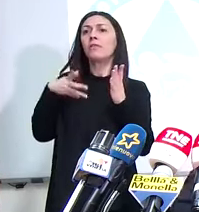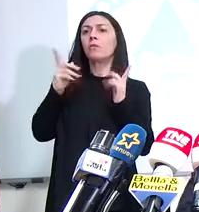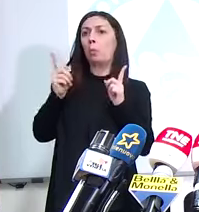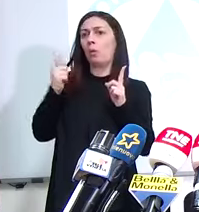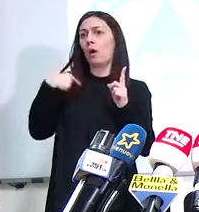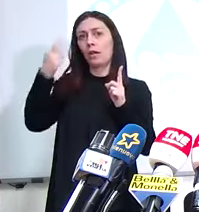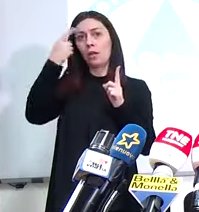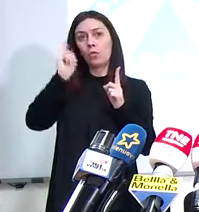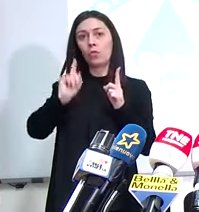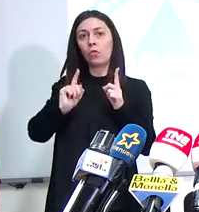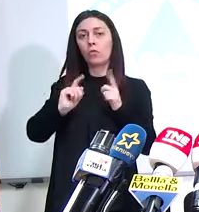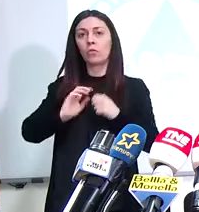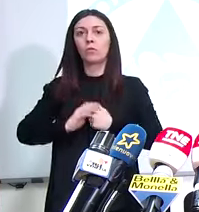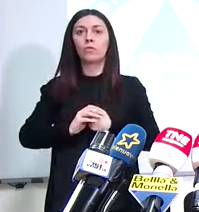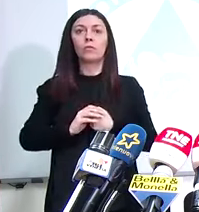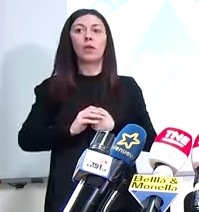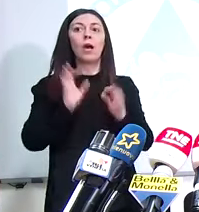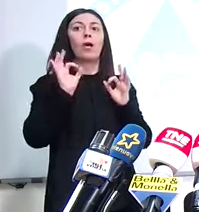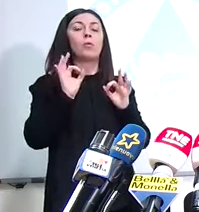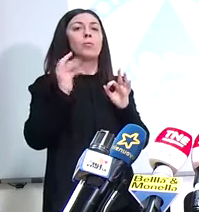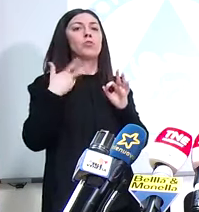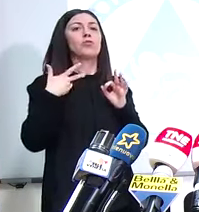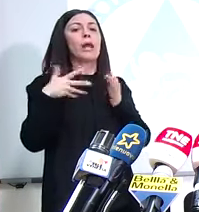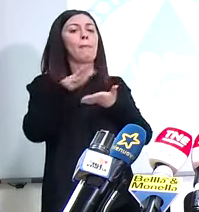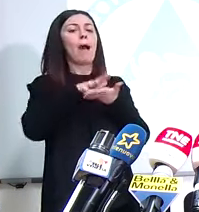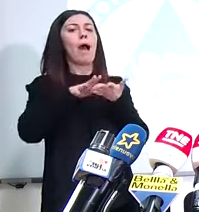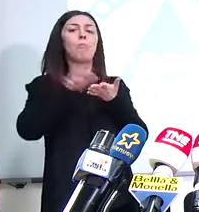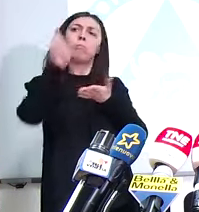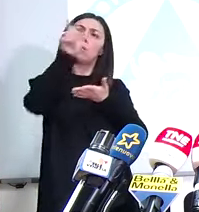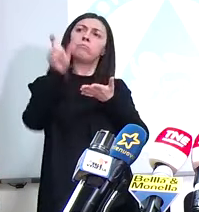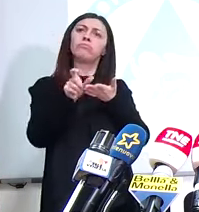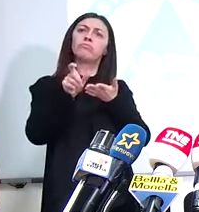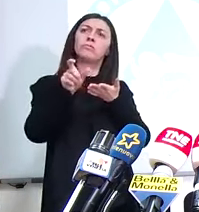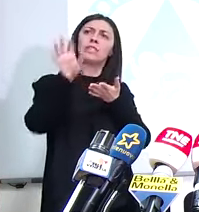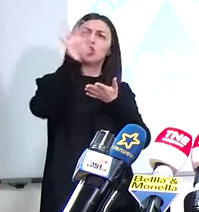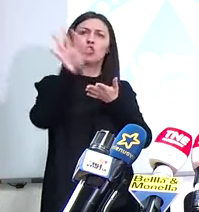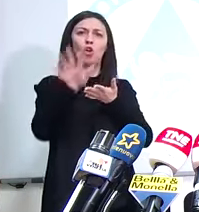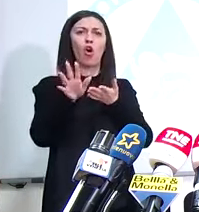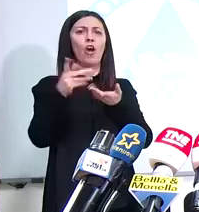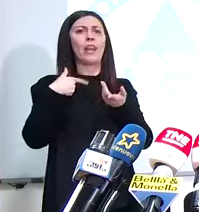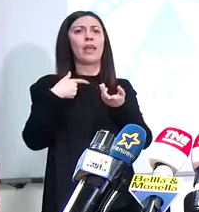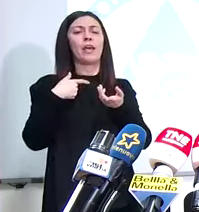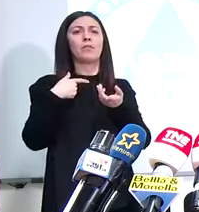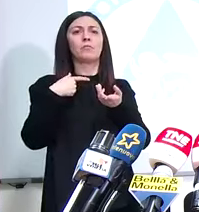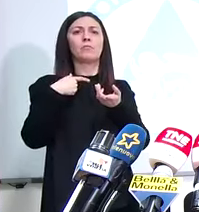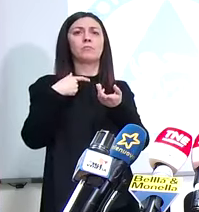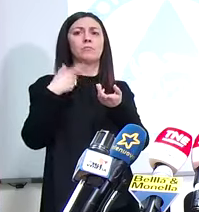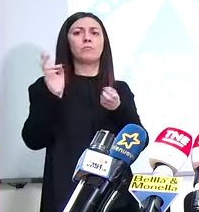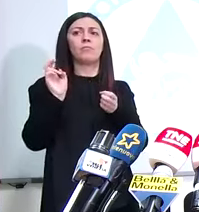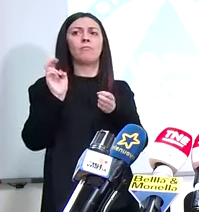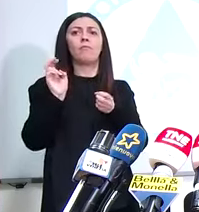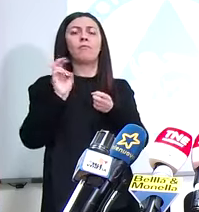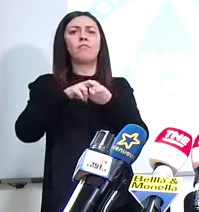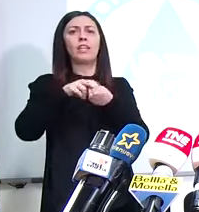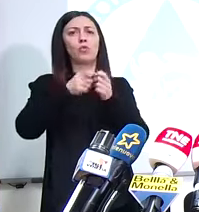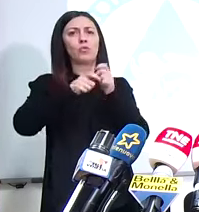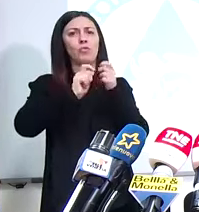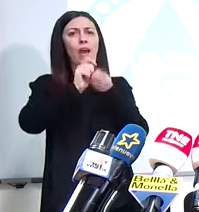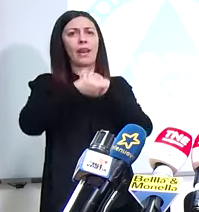era proprio passata una cartina con tutte le zone tutte le varianti adesso ma guardate noi sono stati i primi assieme ancona isolare ed eros